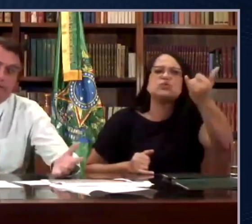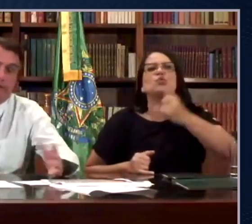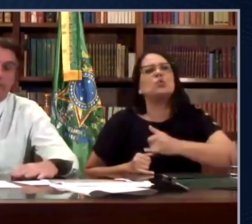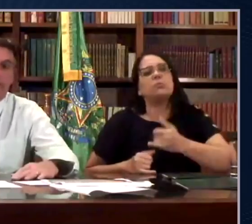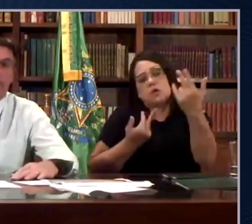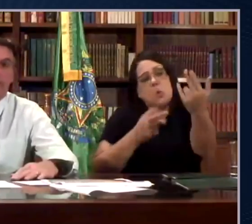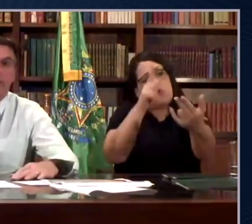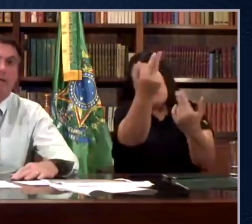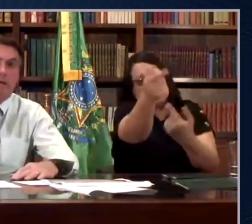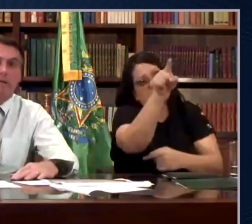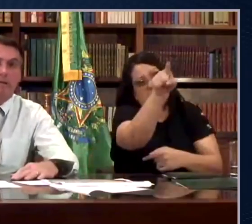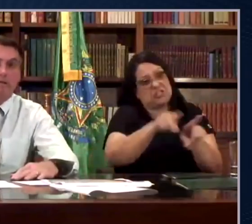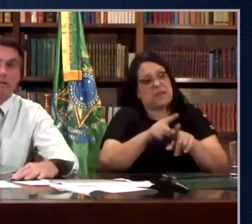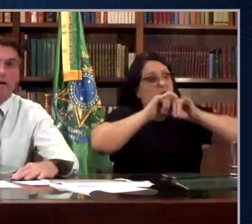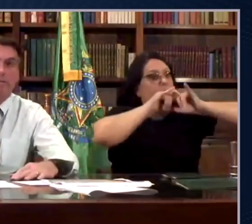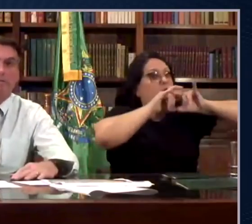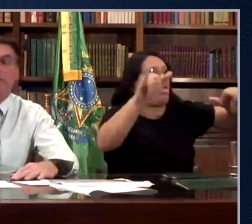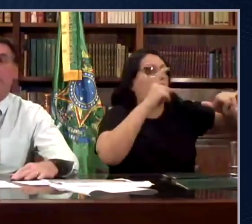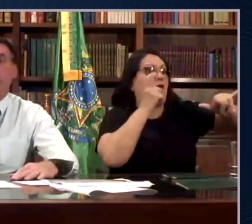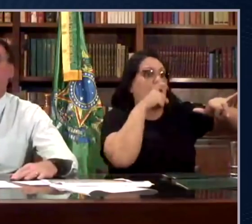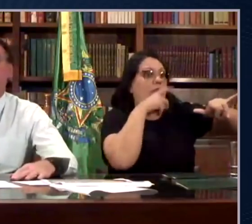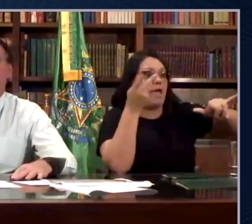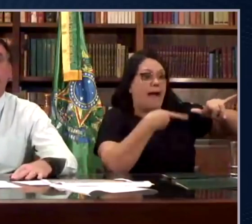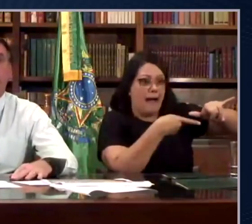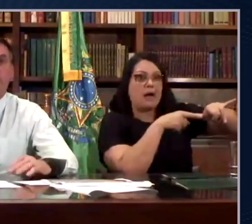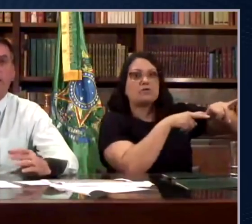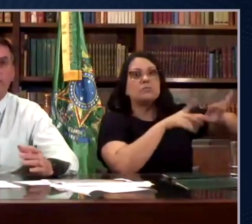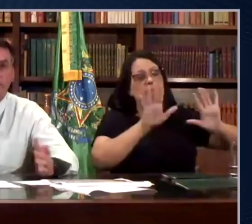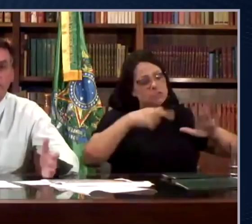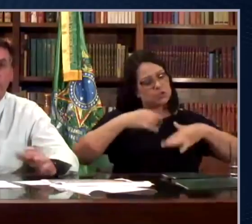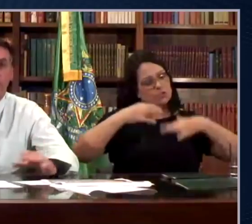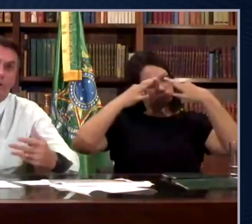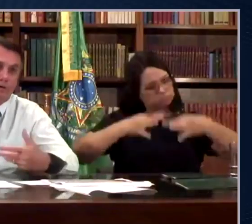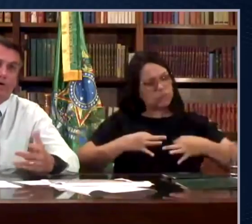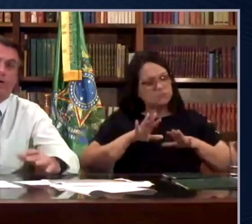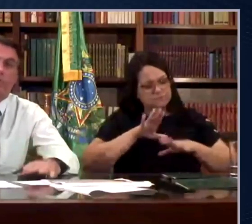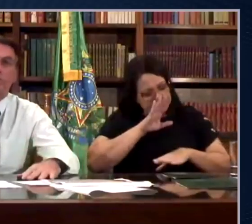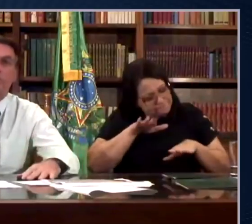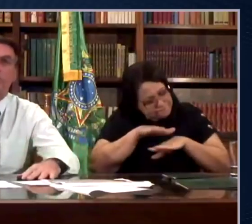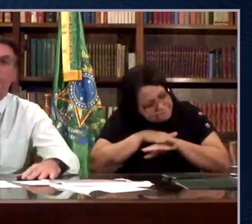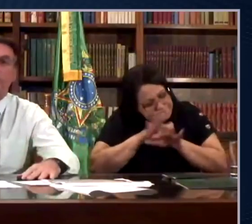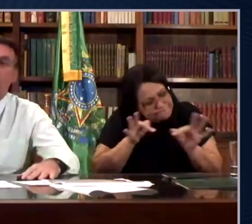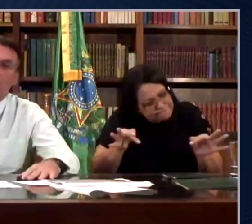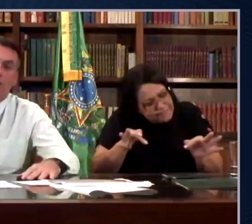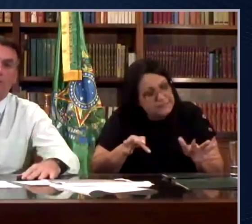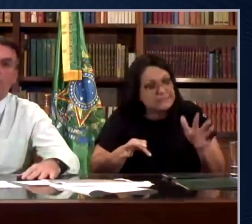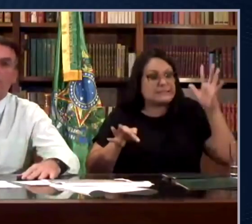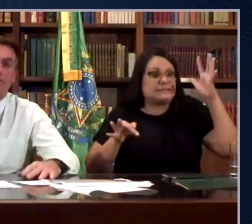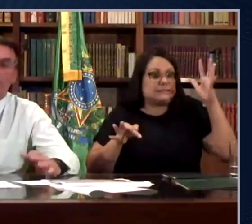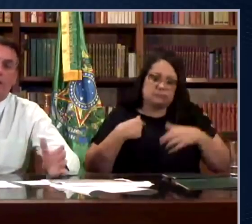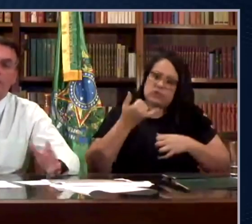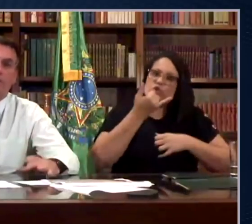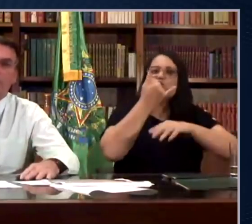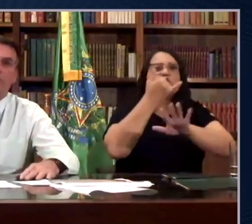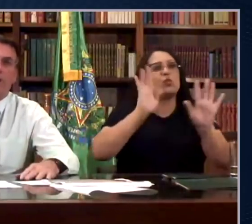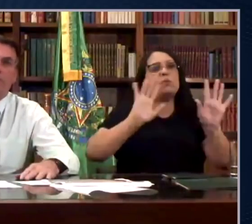notícia errada, acontece. Quem tem dignidade, quem tem humildade se desculpa, que foi o que aconteceu comigo, a gente